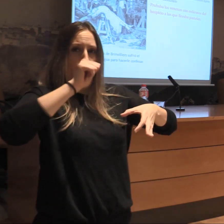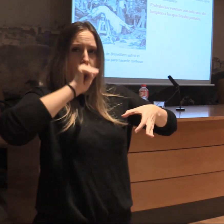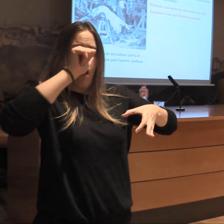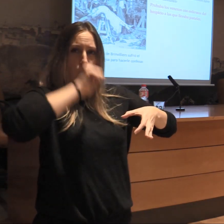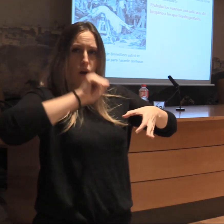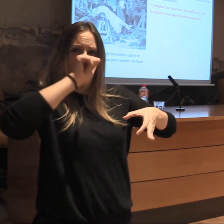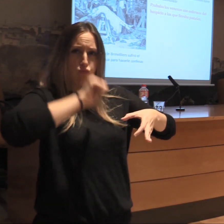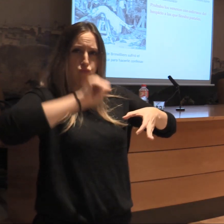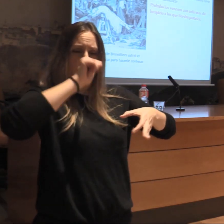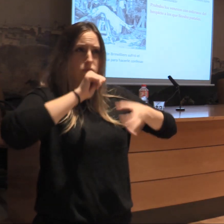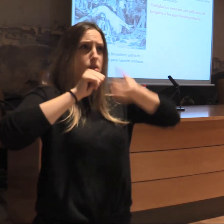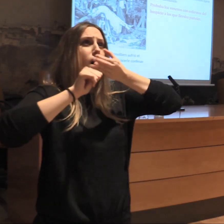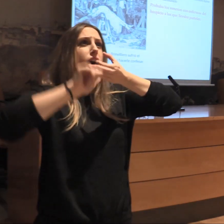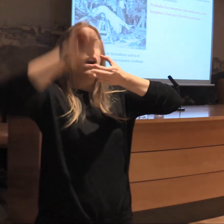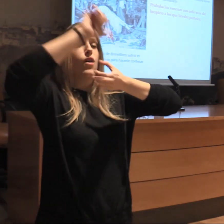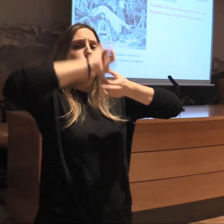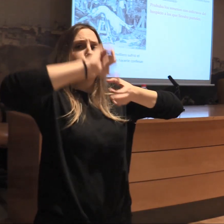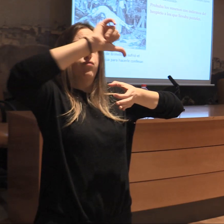Bueno, algunas veces hacía que